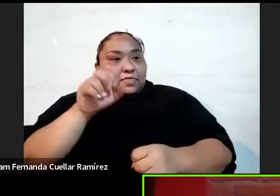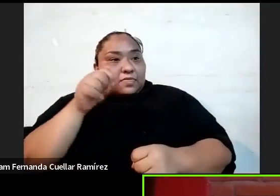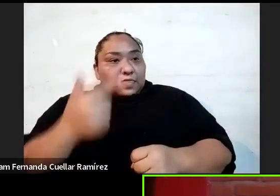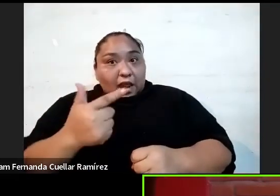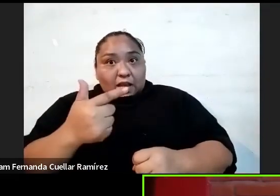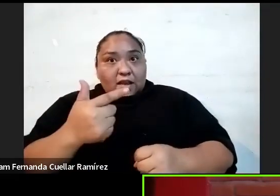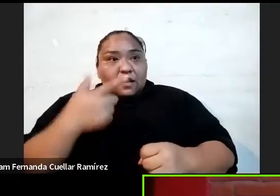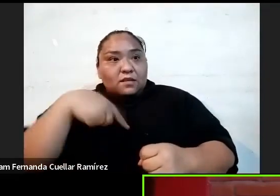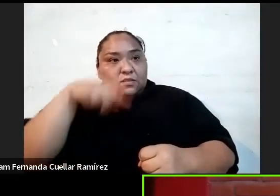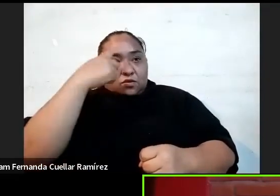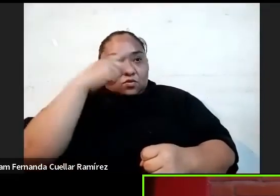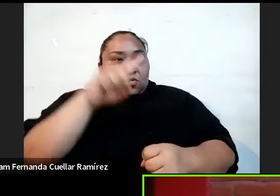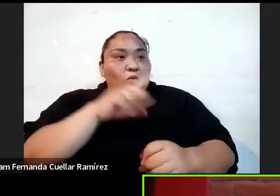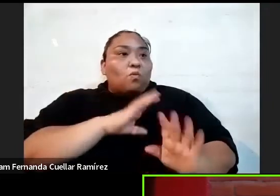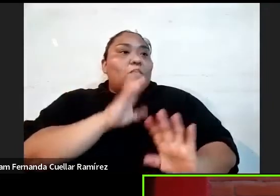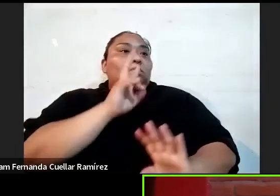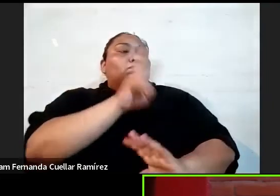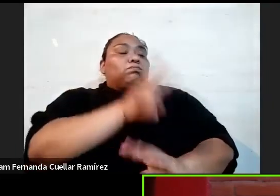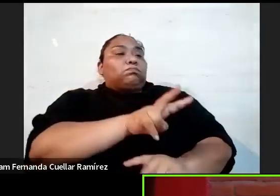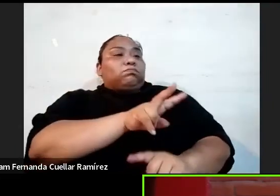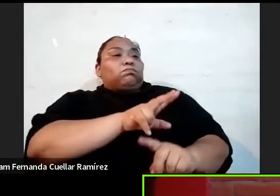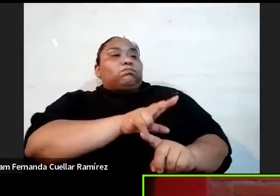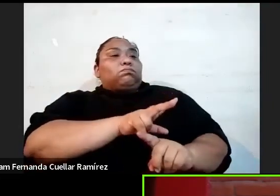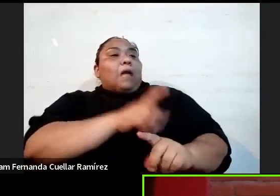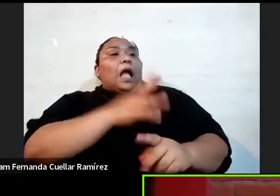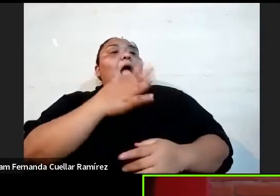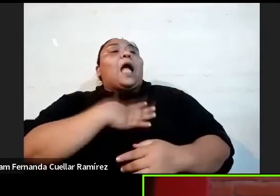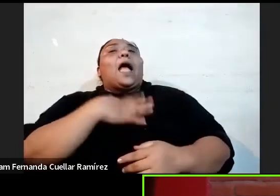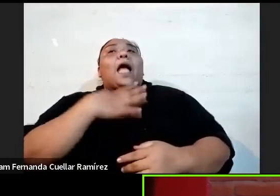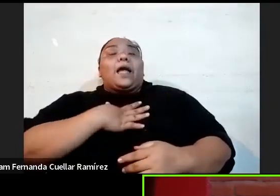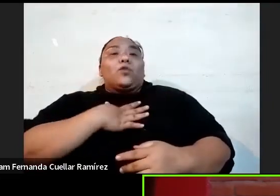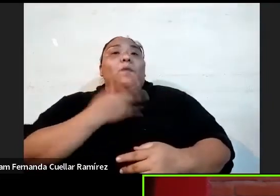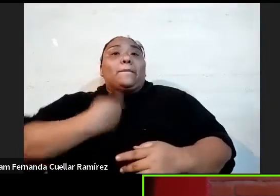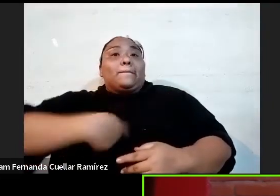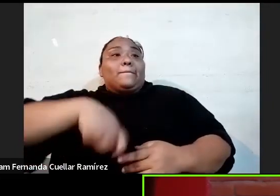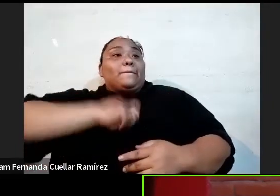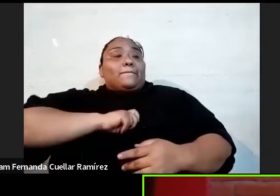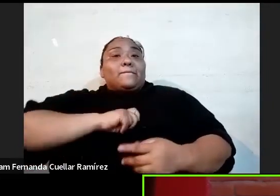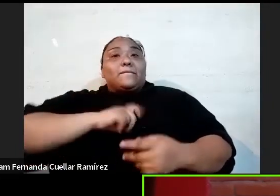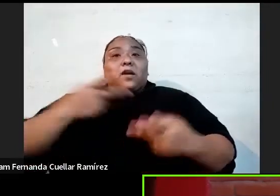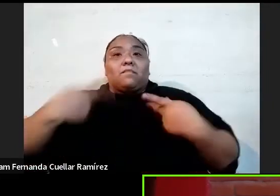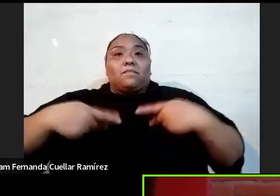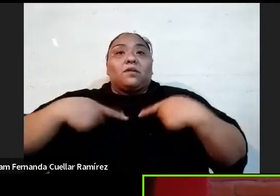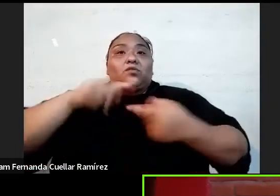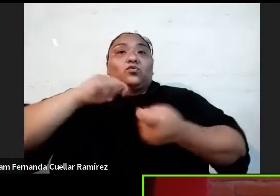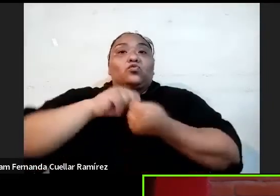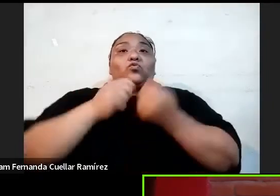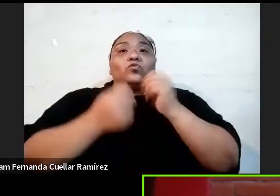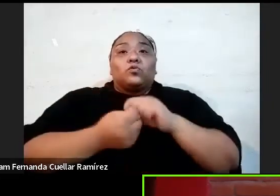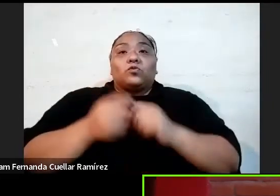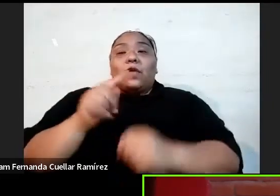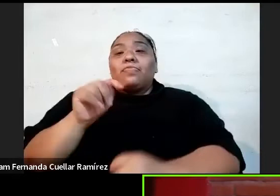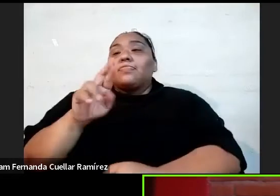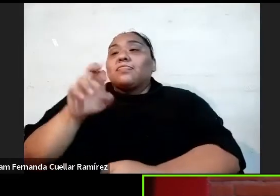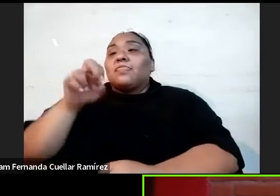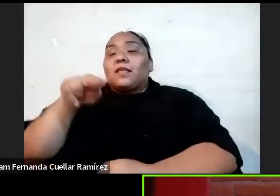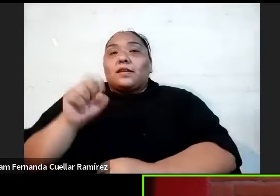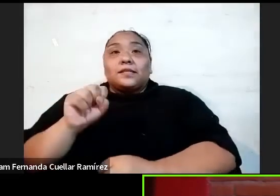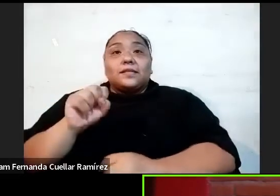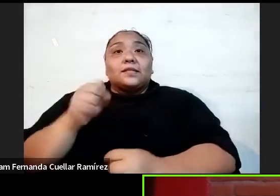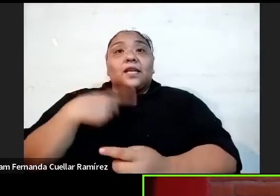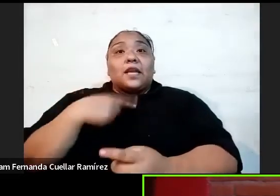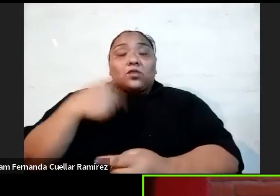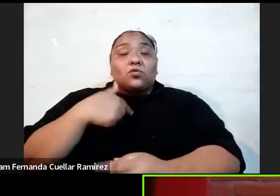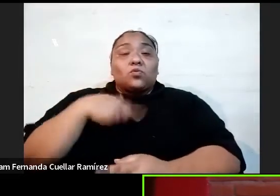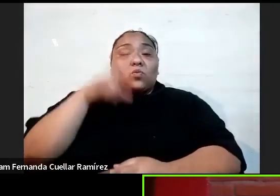para darme cuenta de mi identidad como persona trans. Y ahí fue como que pude también hacer un poco las paces